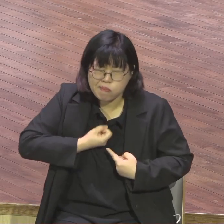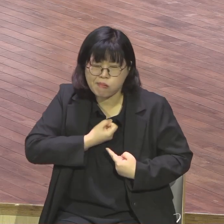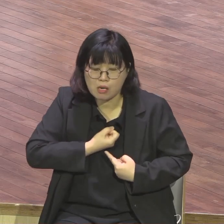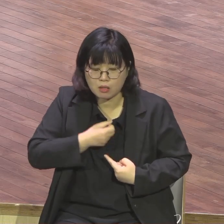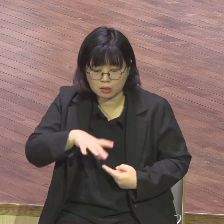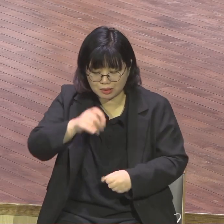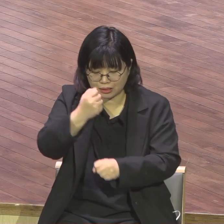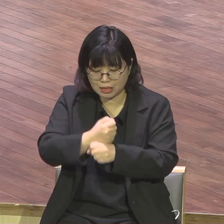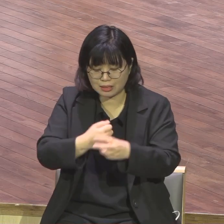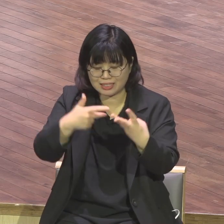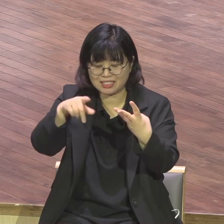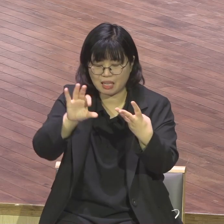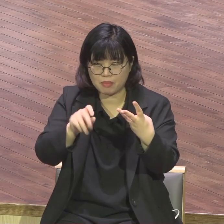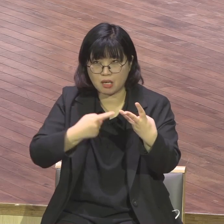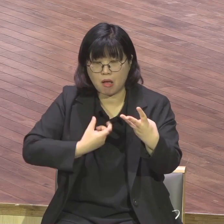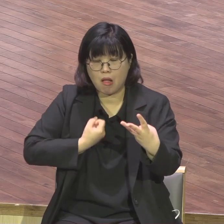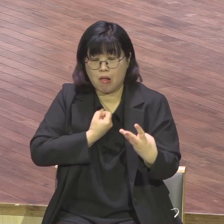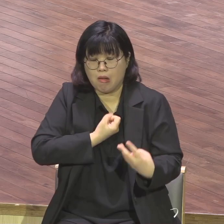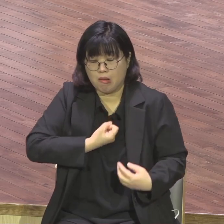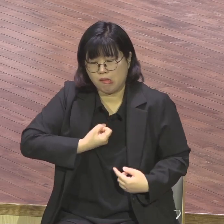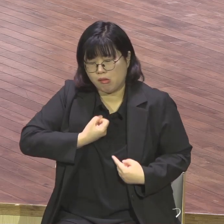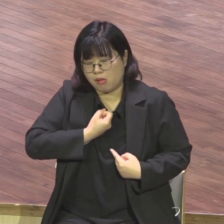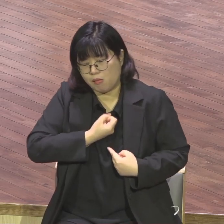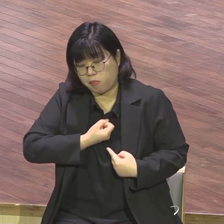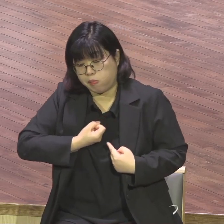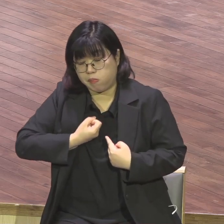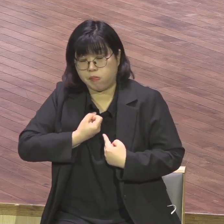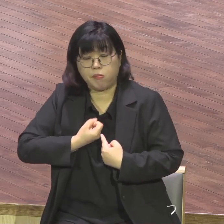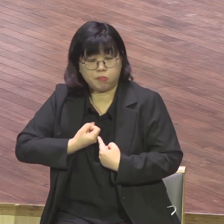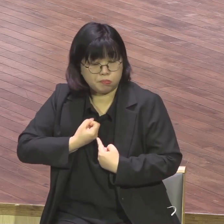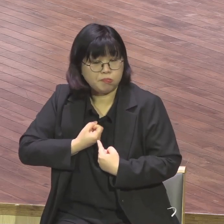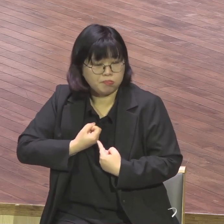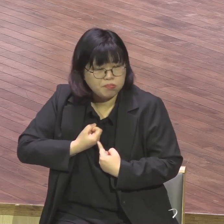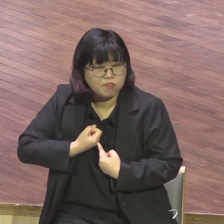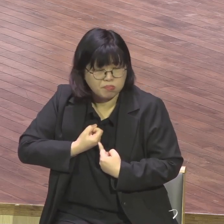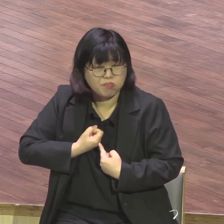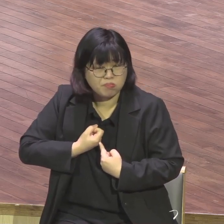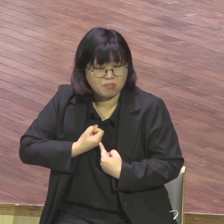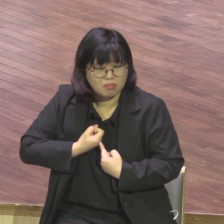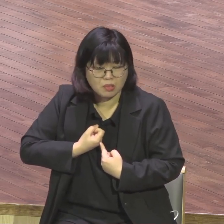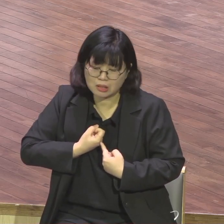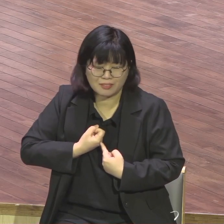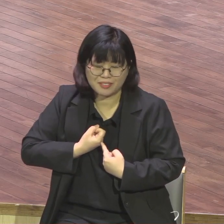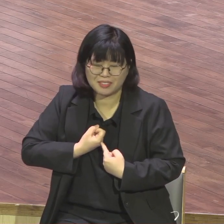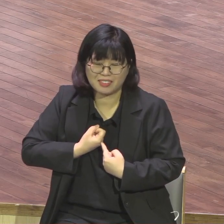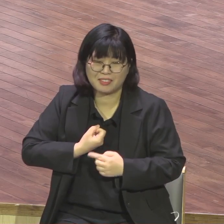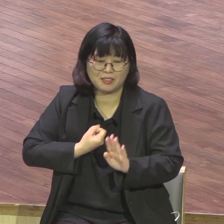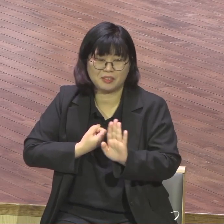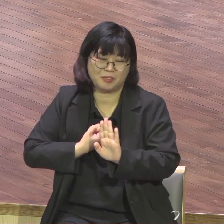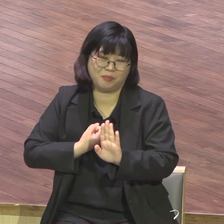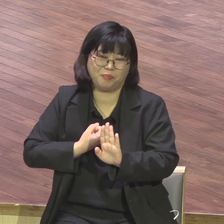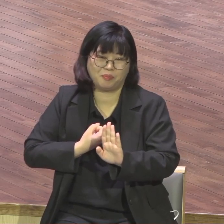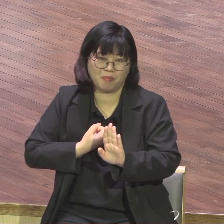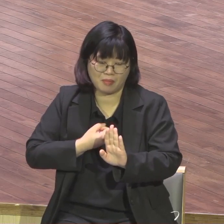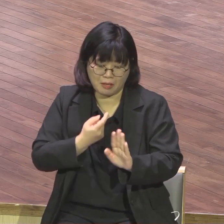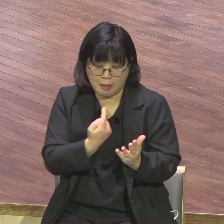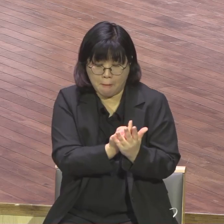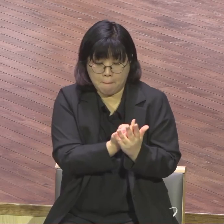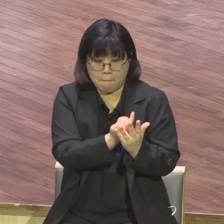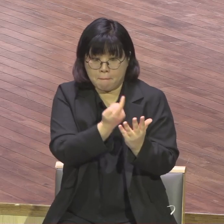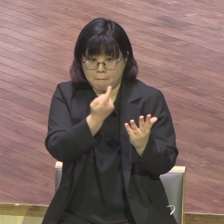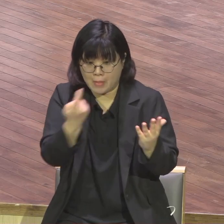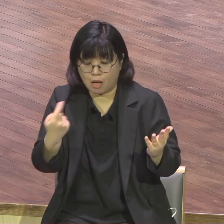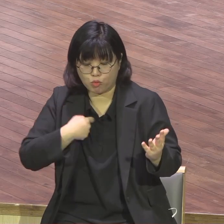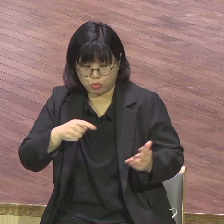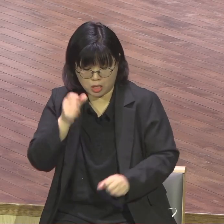찌꺼기를 쫙 깔아놔가지고 거기 다 담겨져가지고 거기서 헤엄치잖아요 다. 근데 여기서 우리가 빠져나왔잖아요.